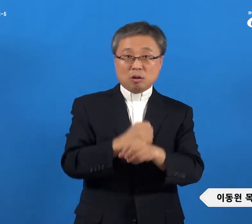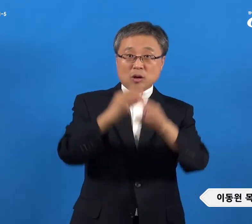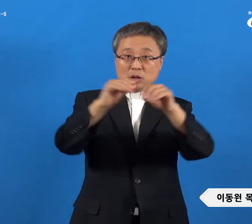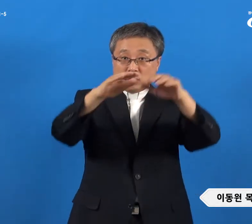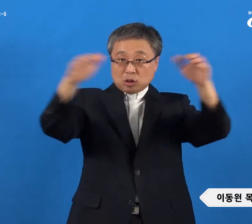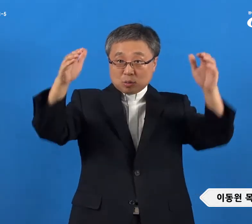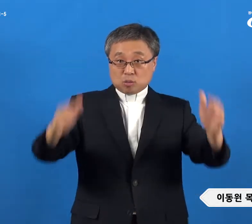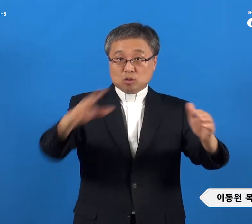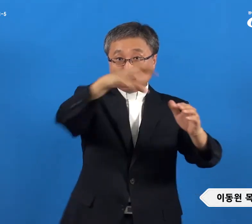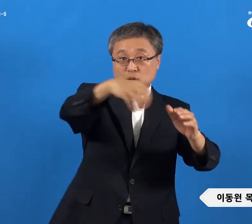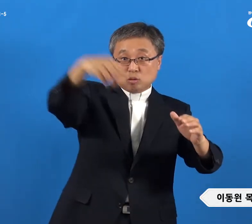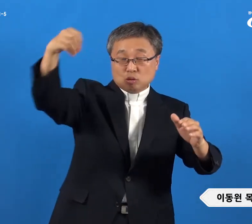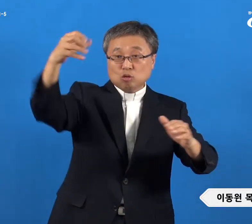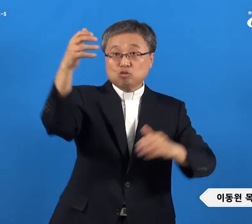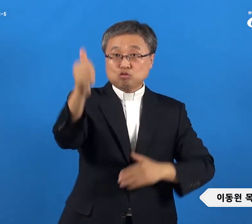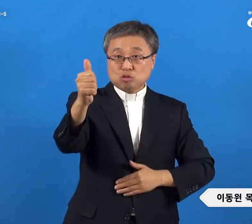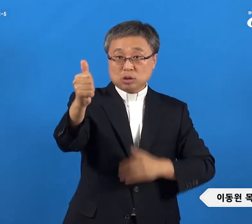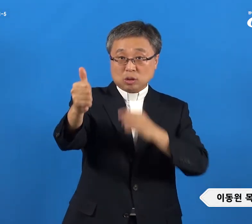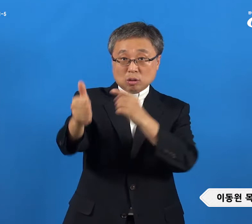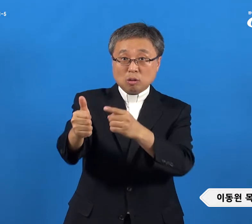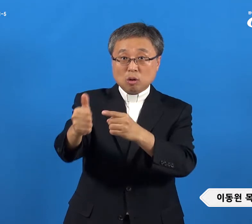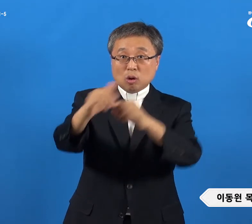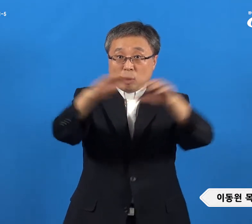다음에 주인들에게 그 지붕